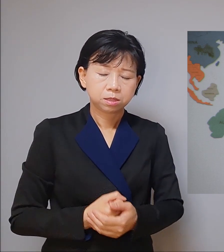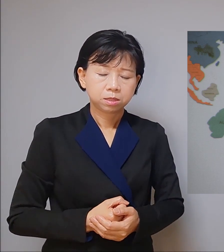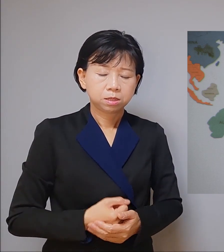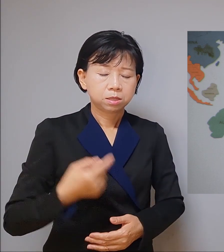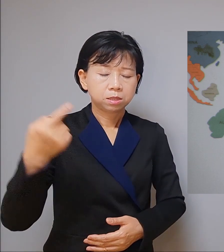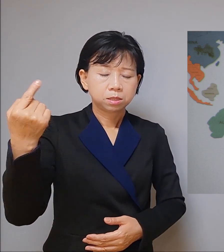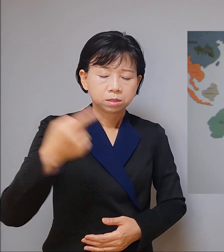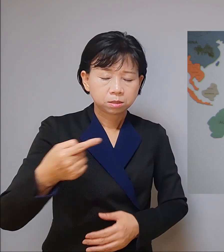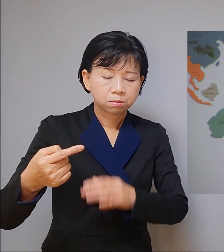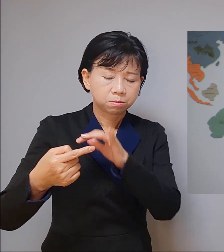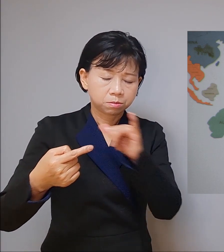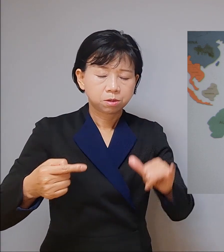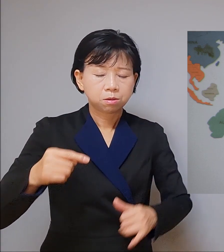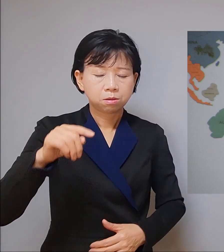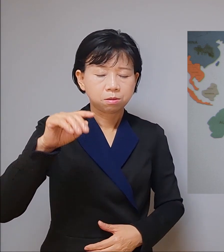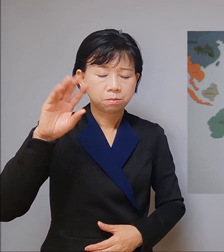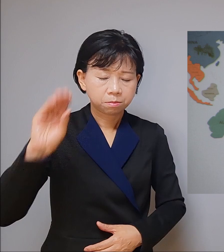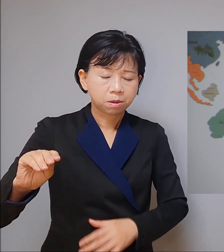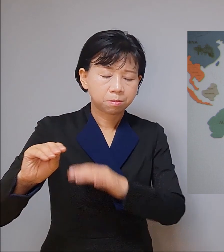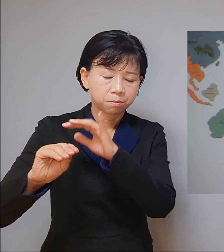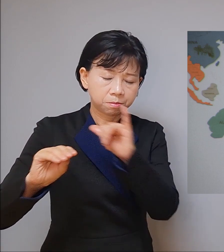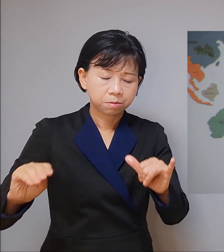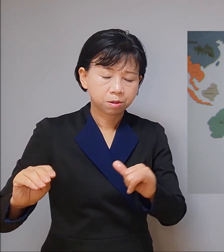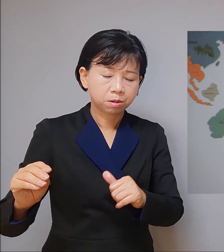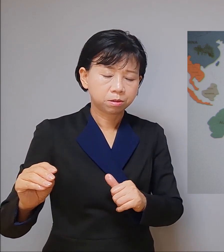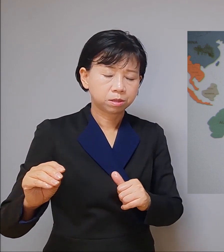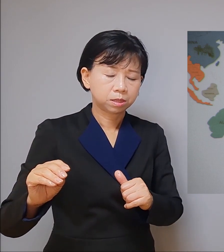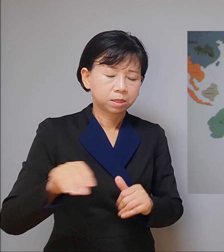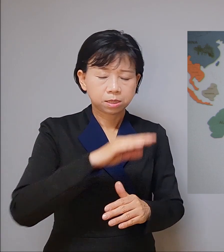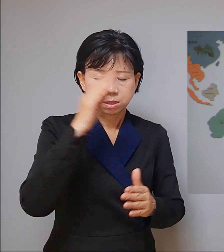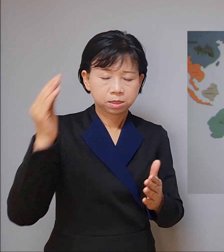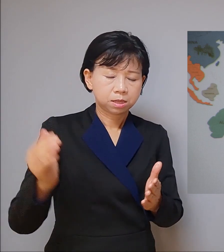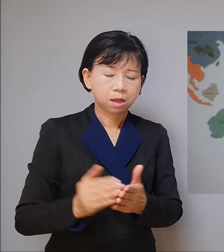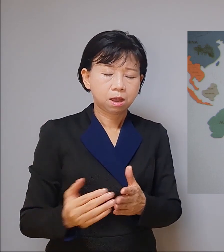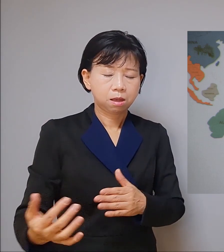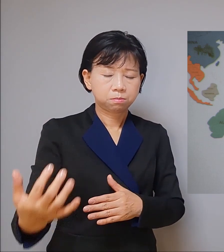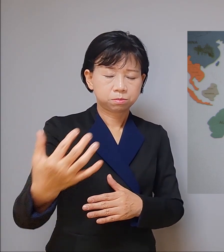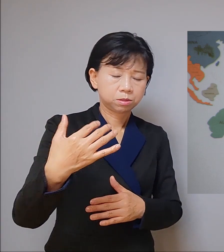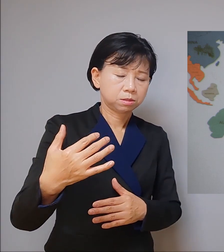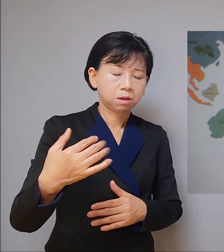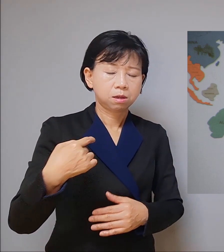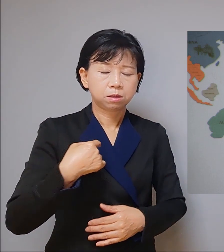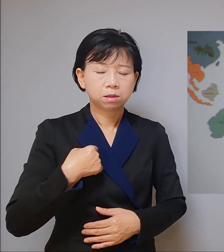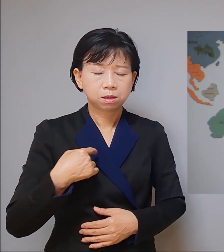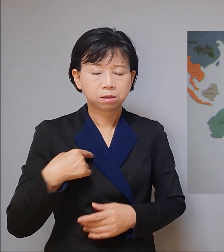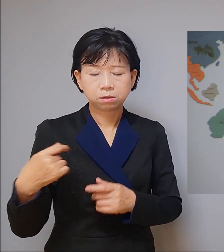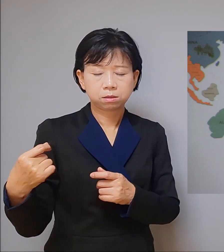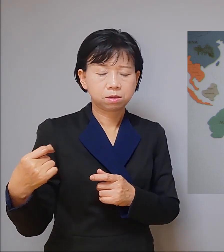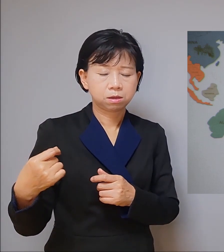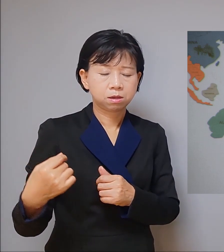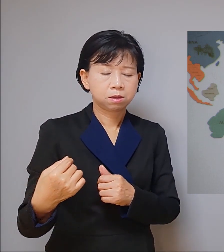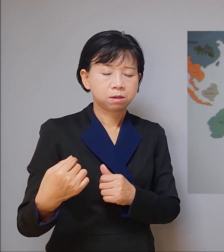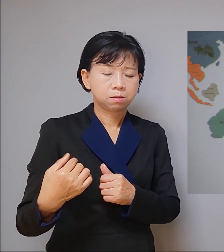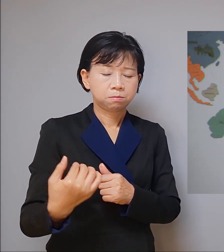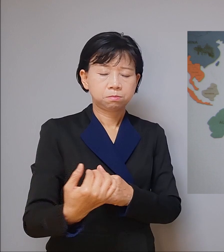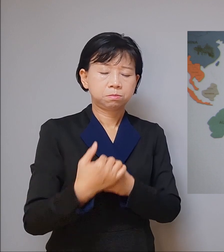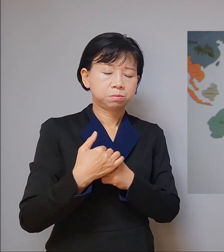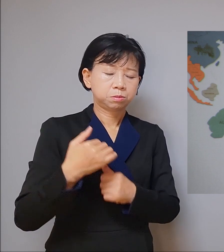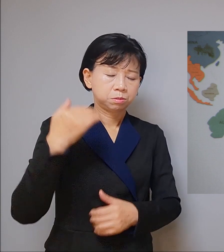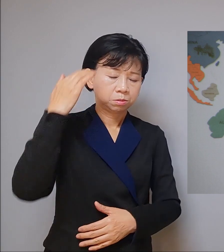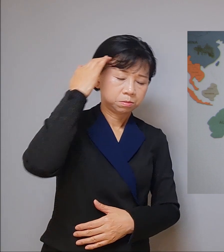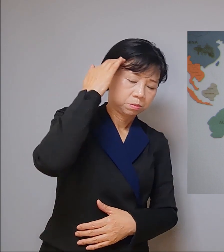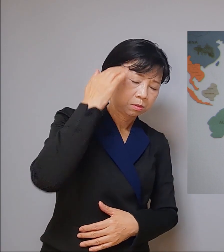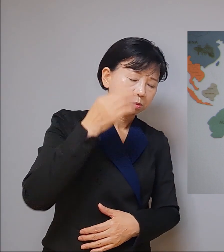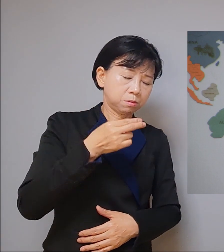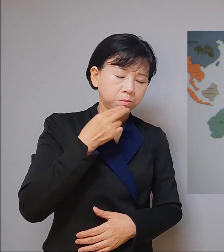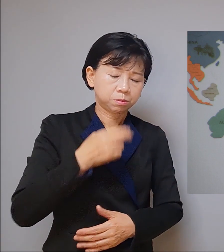내 왼쪽에서 10,000명이 내 오른쪽에서 엎드러지나 이 재앙이 내게 가까이 하지 못하리로다. 그가